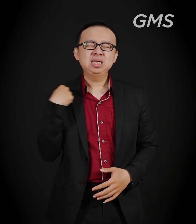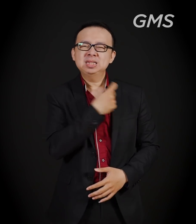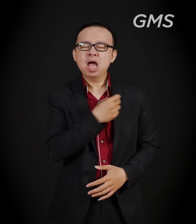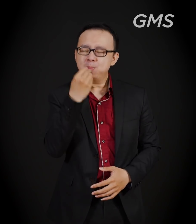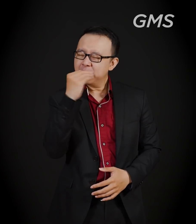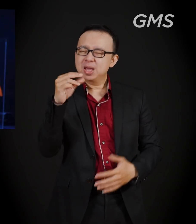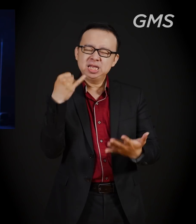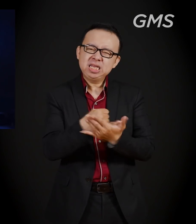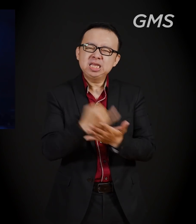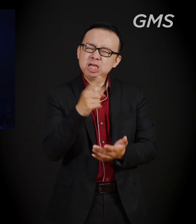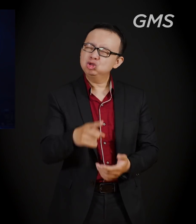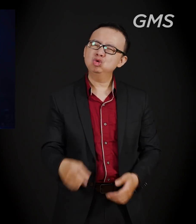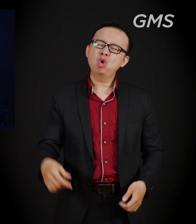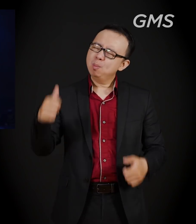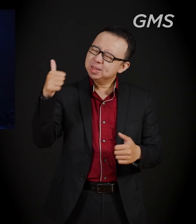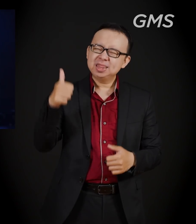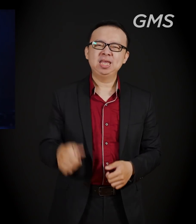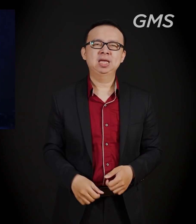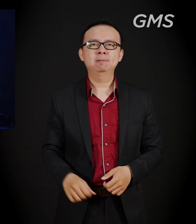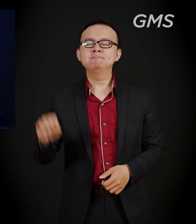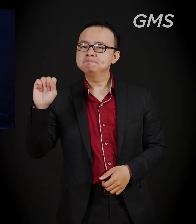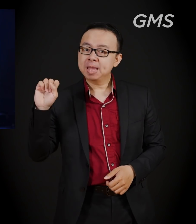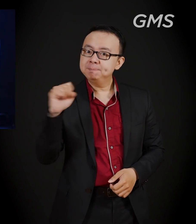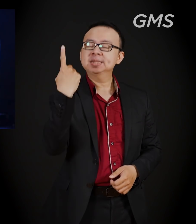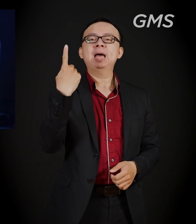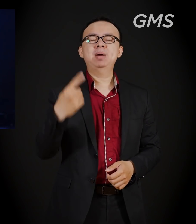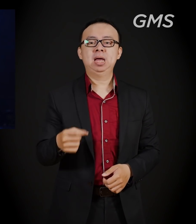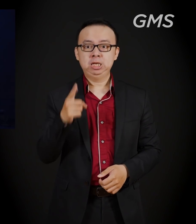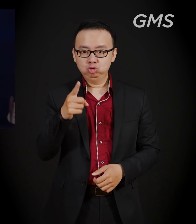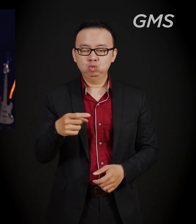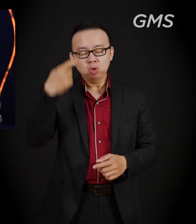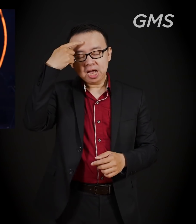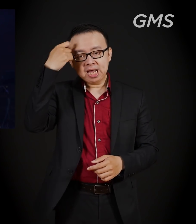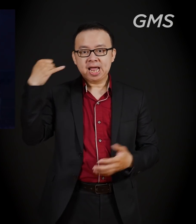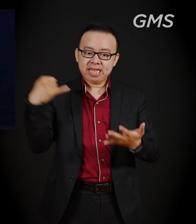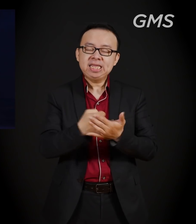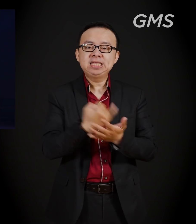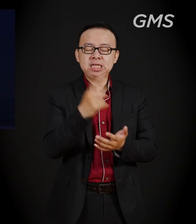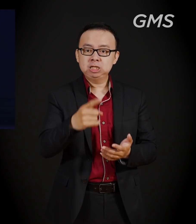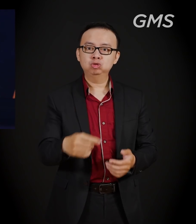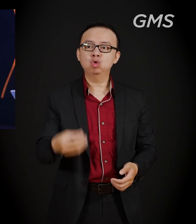penting? Yang pertama saya pelajari karena Injil adalah berita baik.